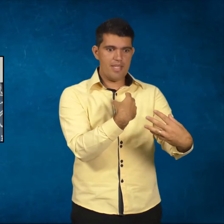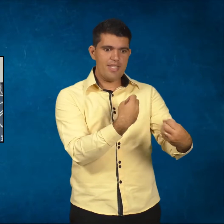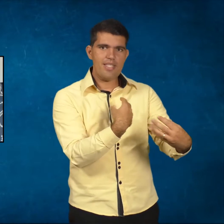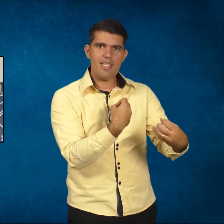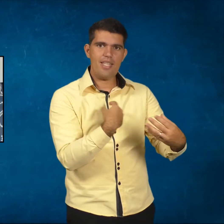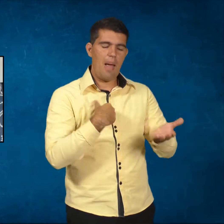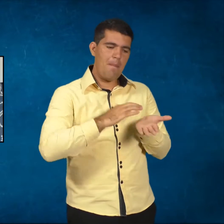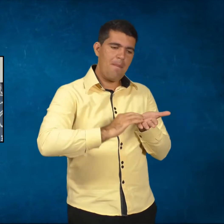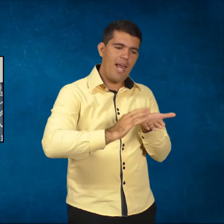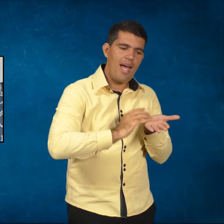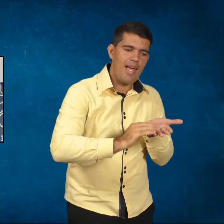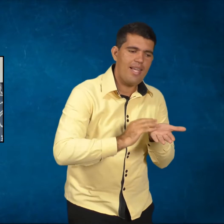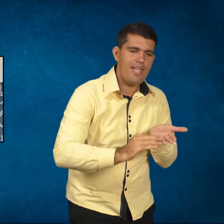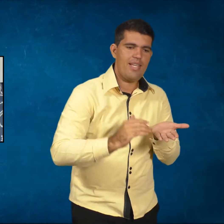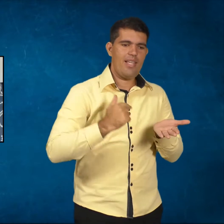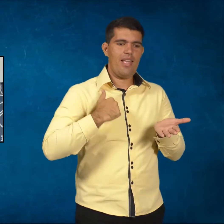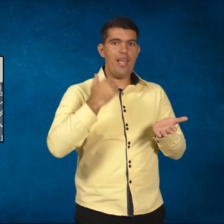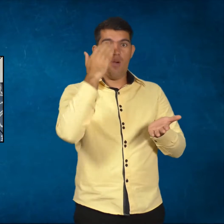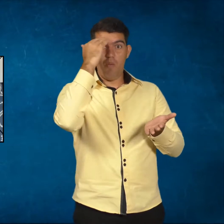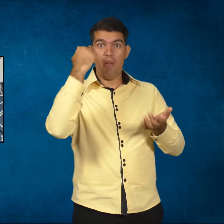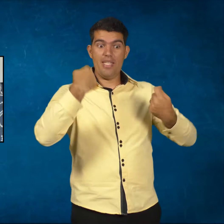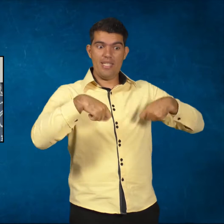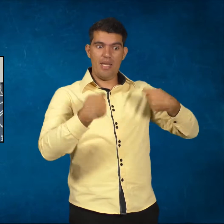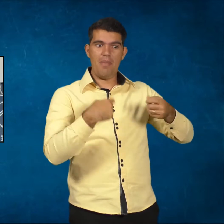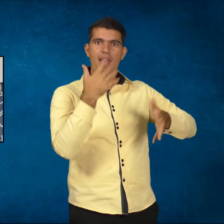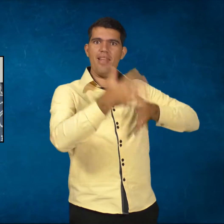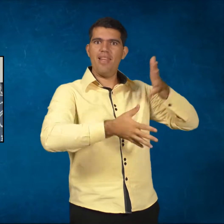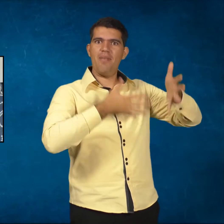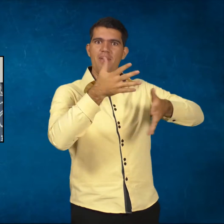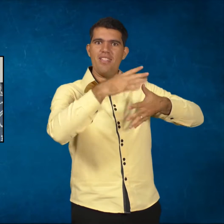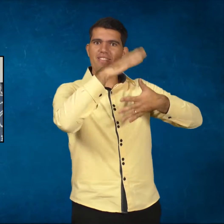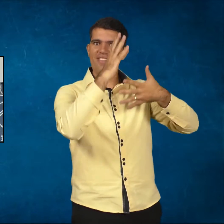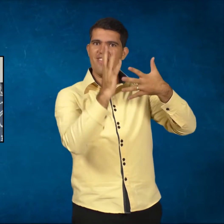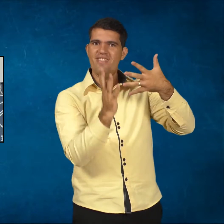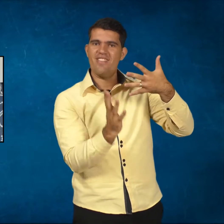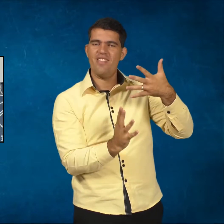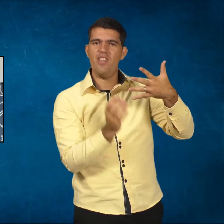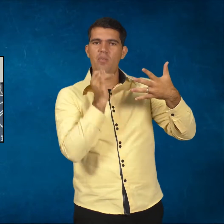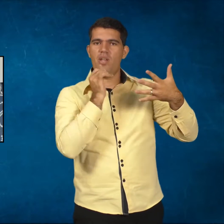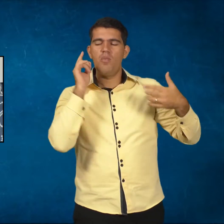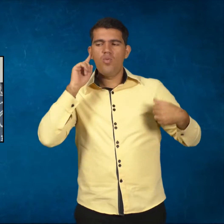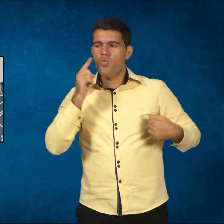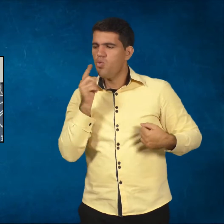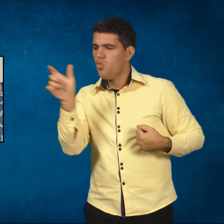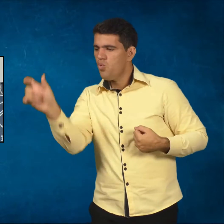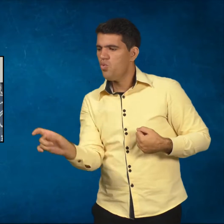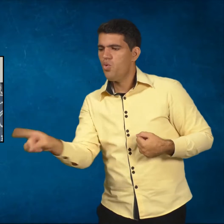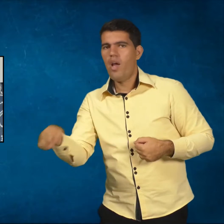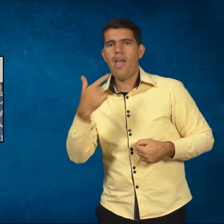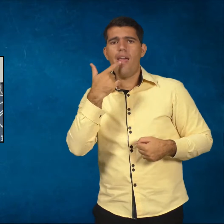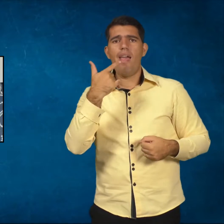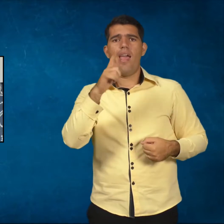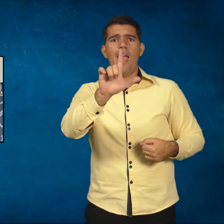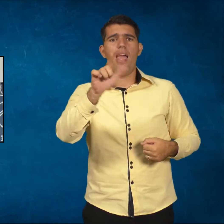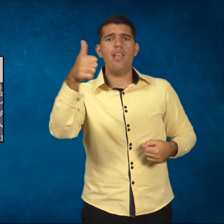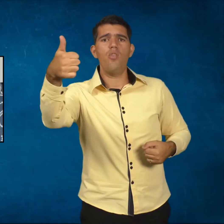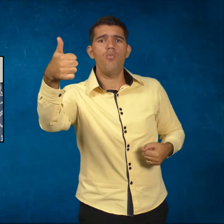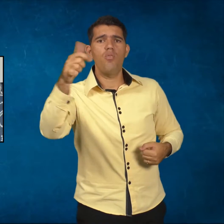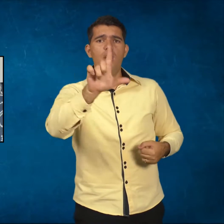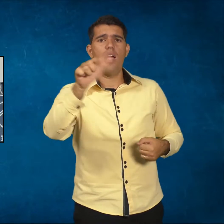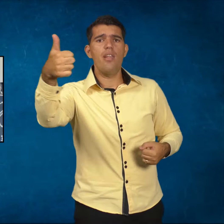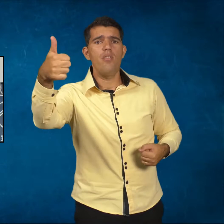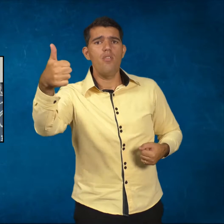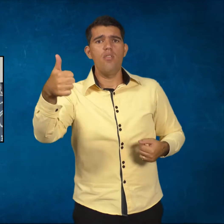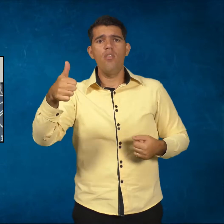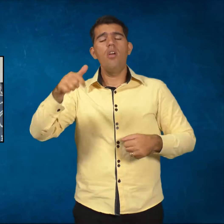precisa saber braille, que precisa saber libras? Porque libras, por exemplo, para o surdo, ela é a primeira língua, é um direito dele